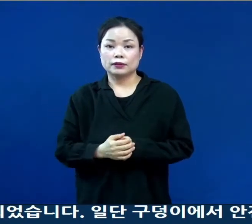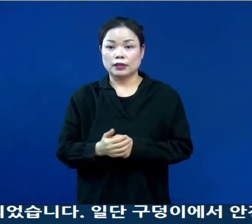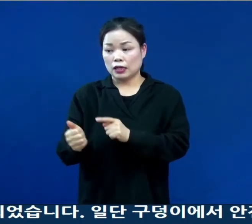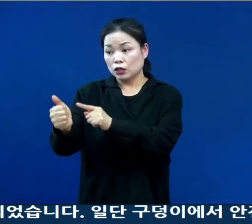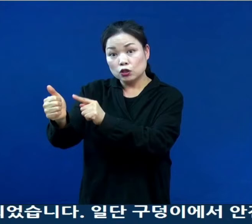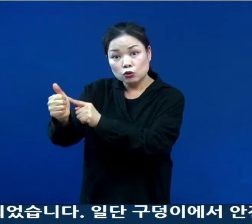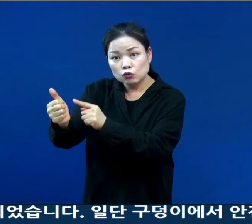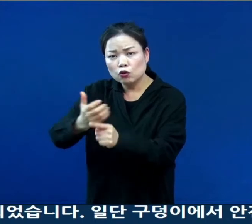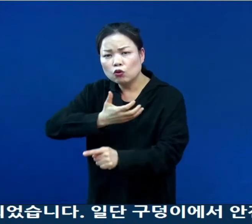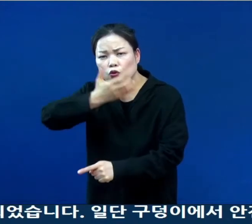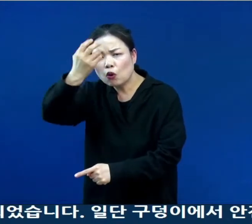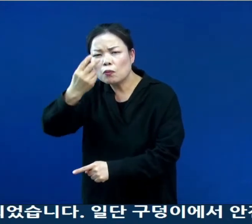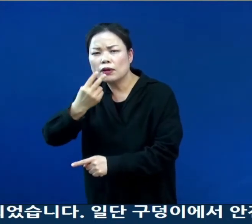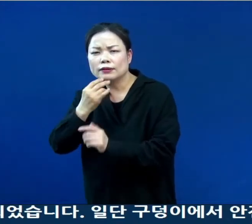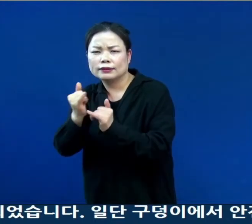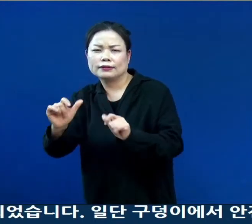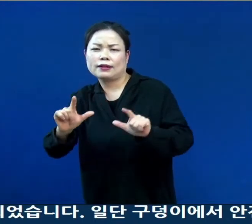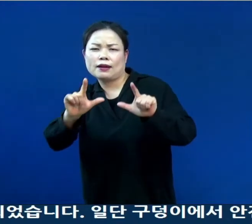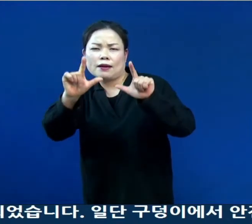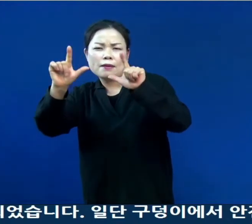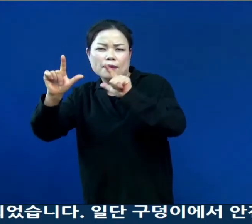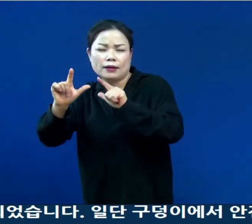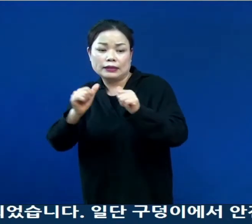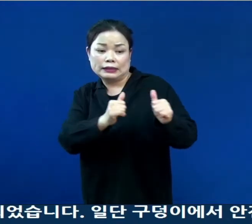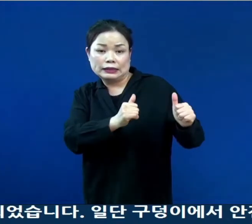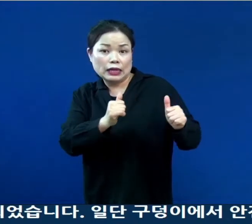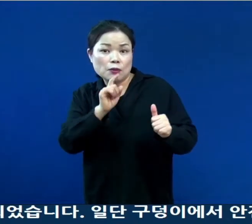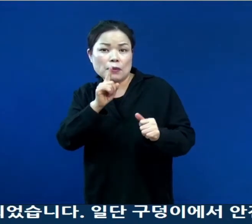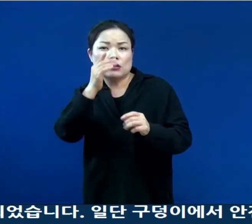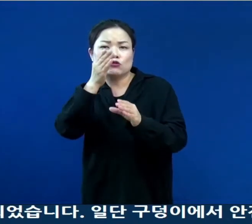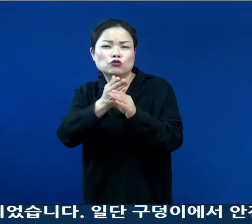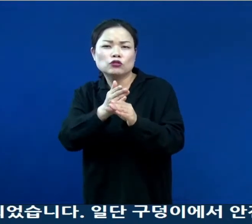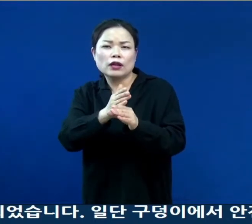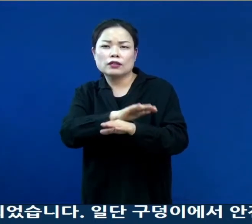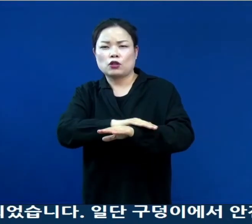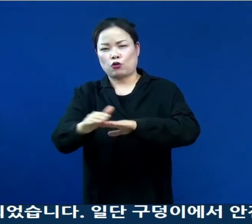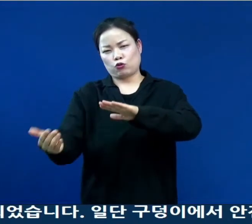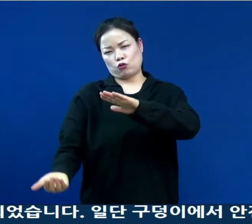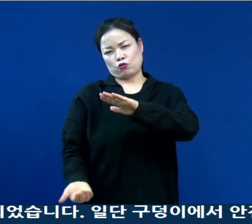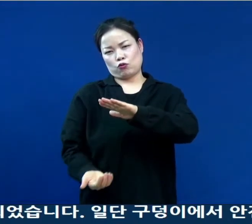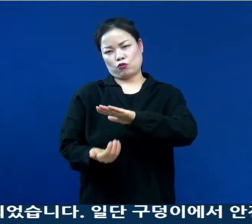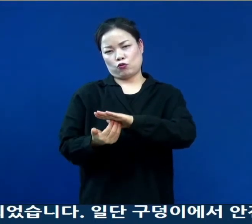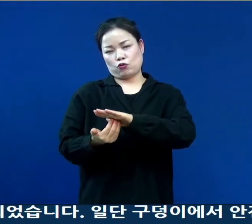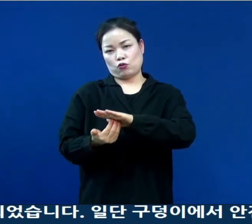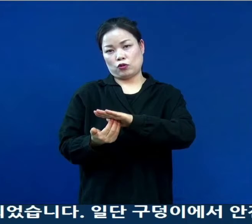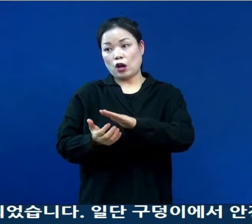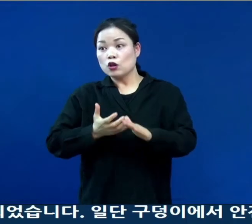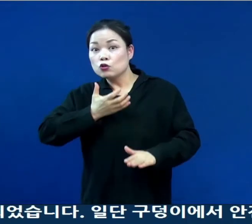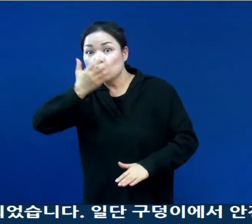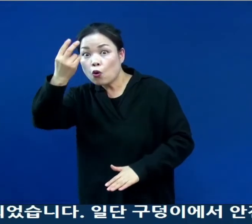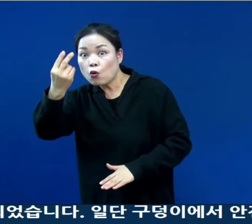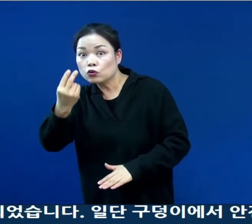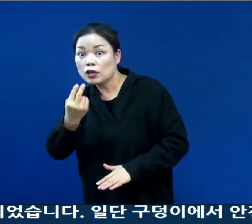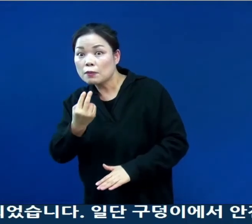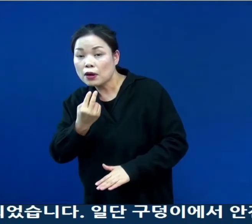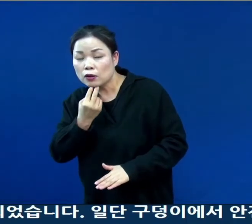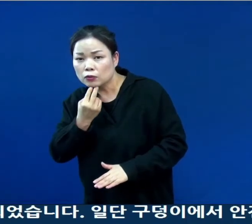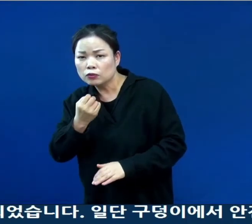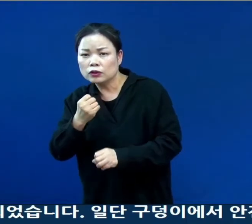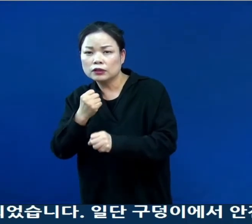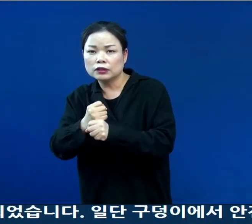흔히 요셉의 생애를 말할 때 따라오는 말 중에 하나가 형통입니다. 요셉의